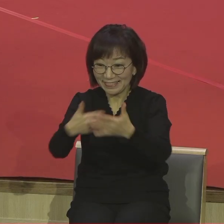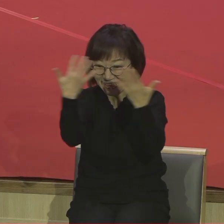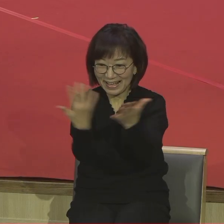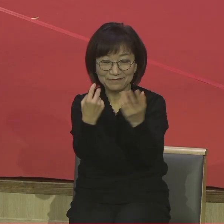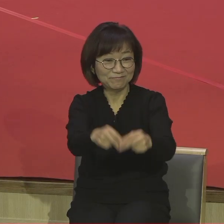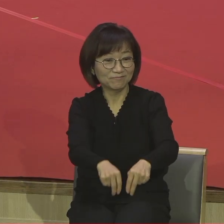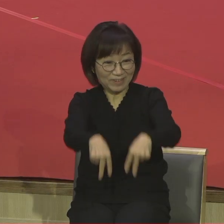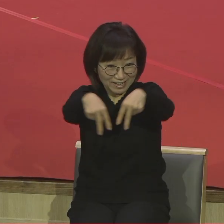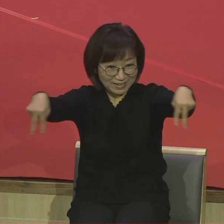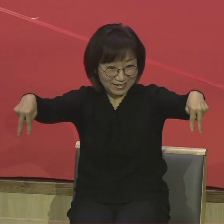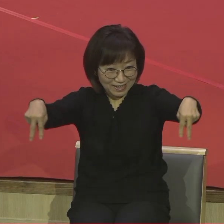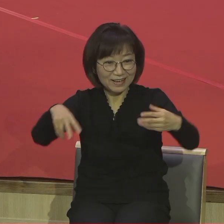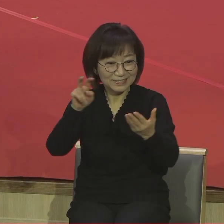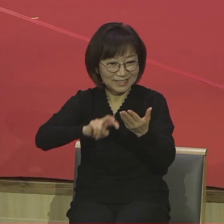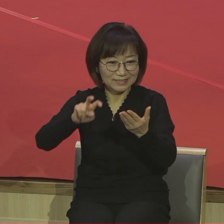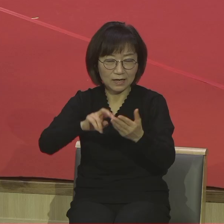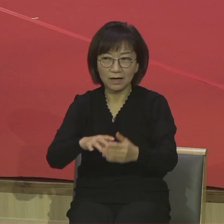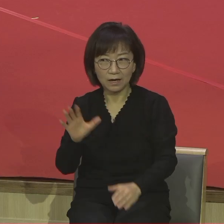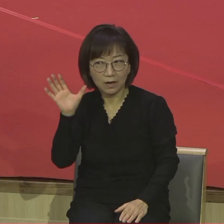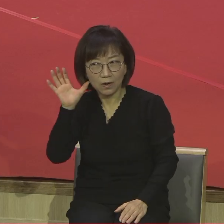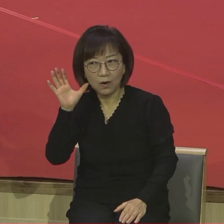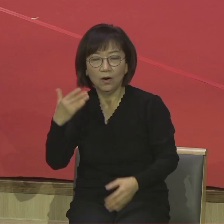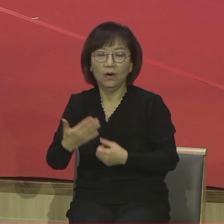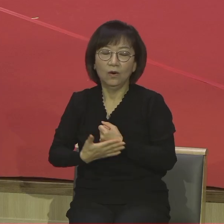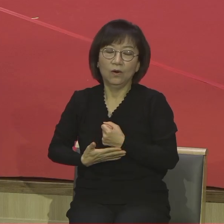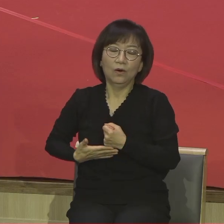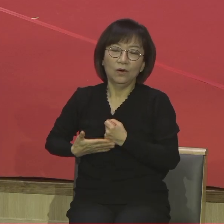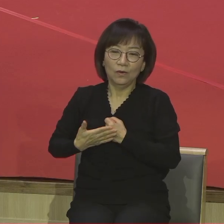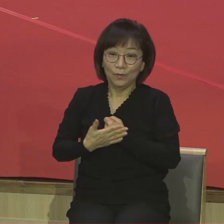너무나 은혜로운 찬양이었습니다.